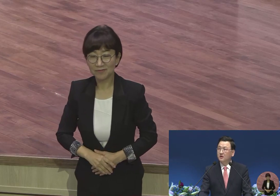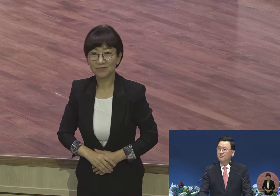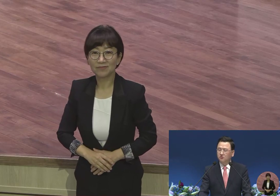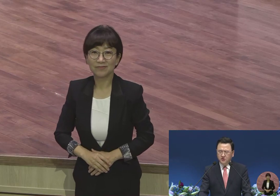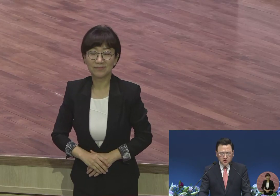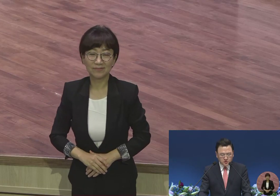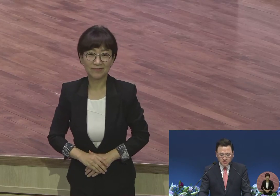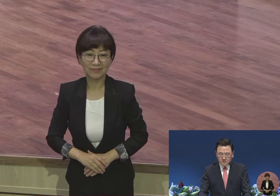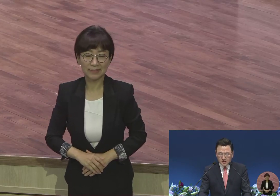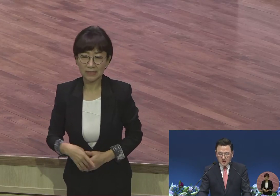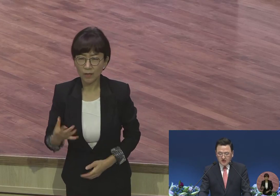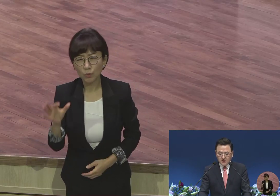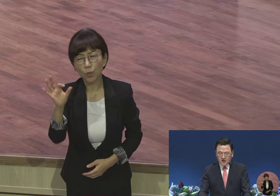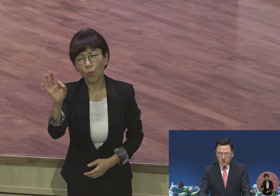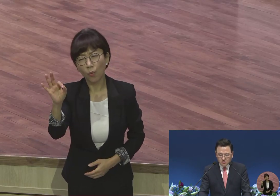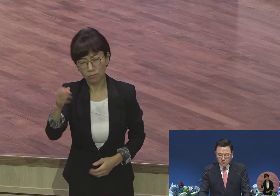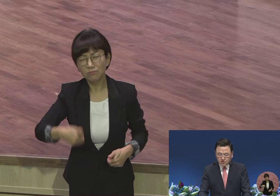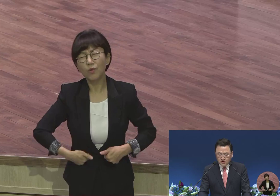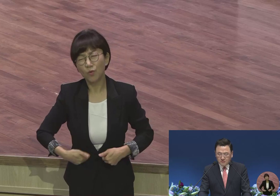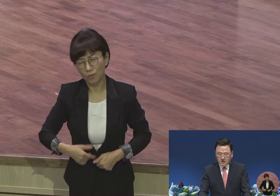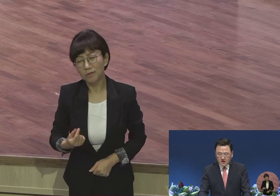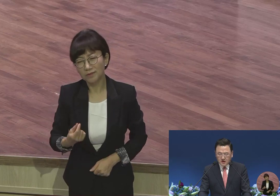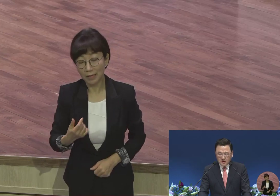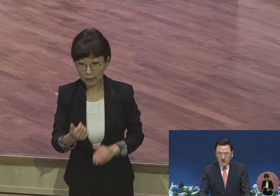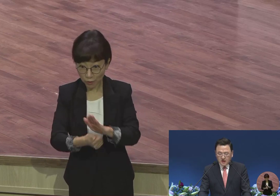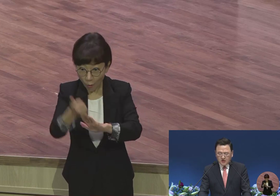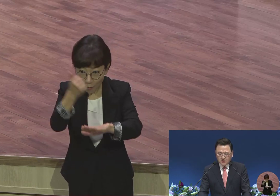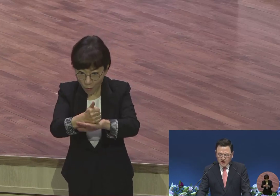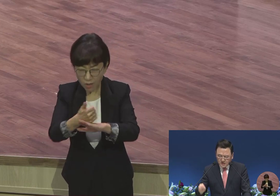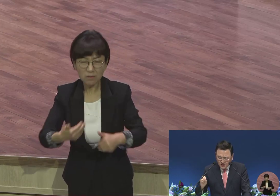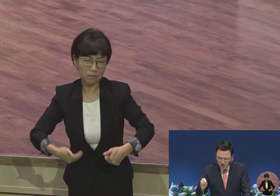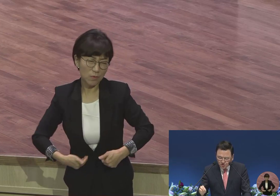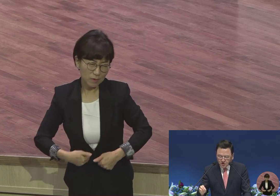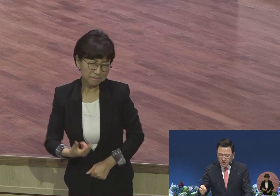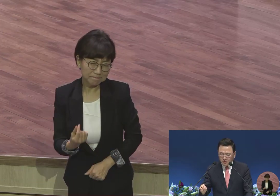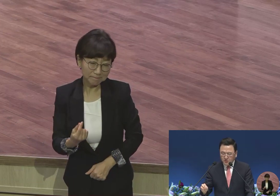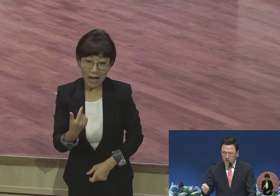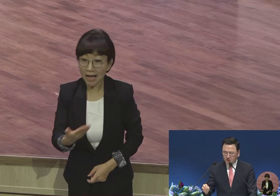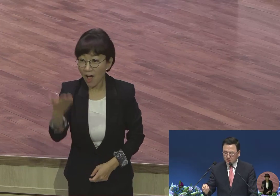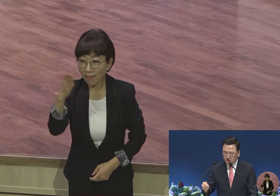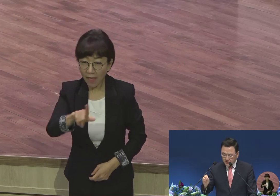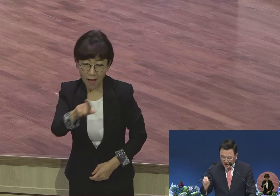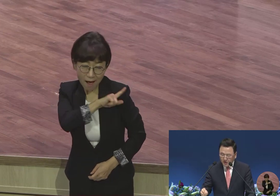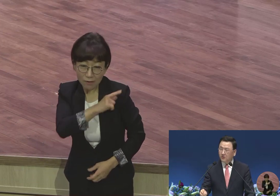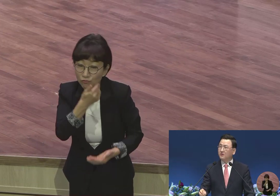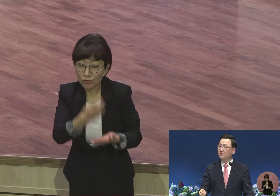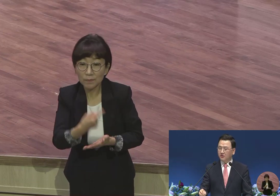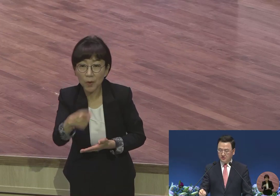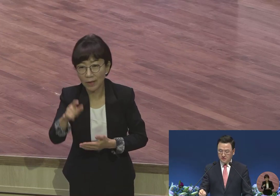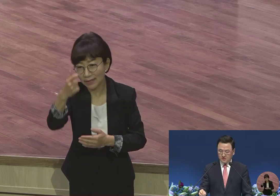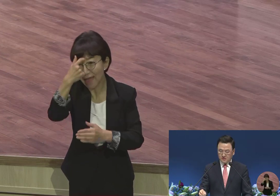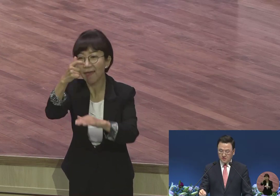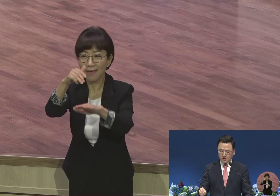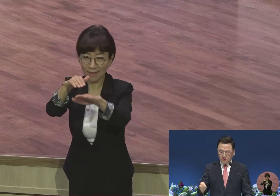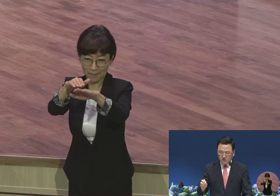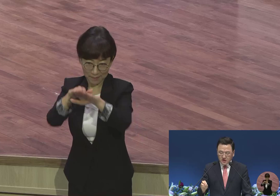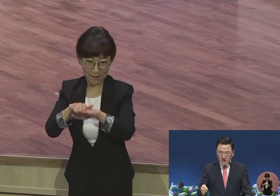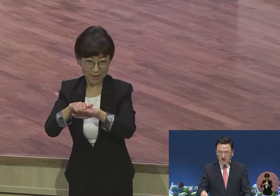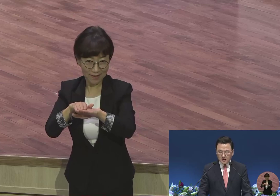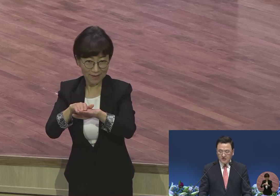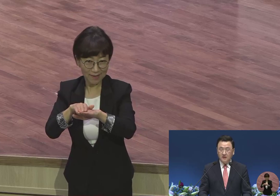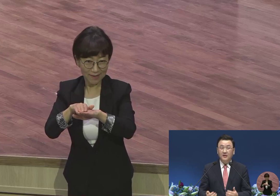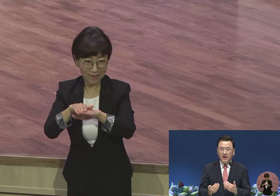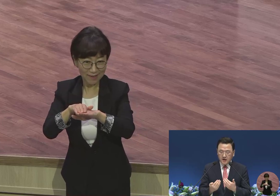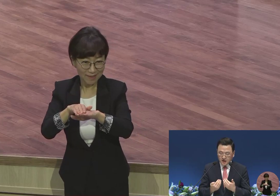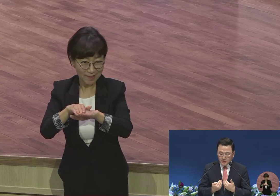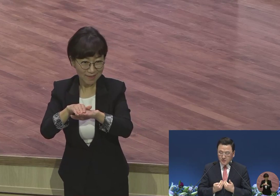돼. 물질 중요합니다. 성공 중요합니다. 그러나 가장 중요한 건 뭐냐면 예배거든요. 어떤